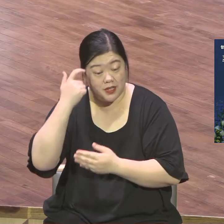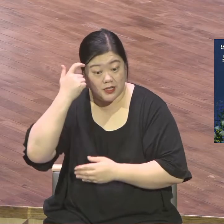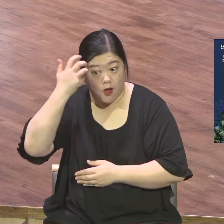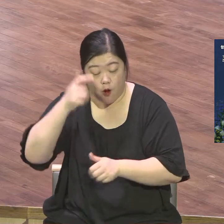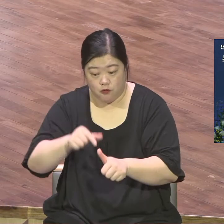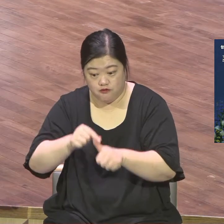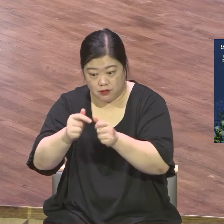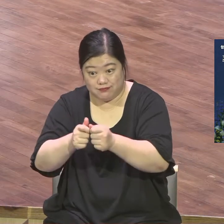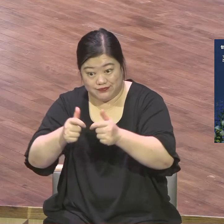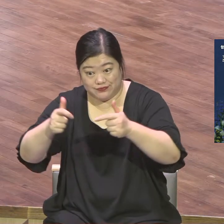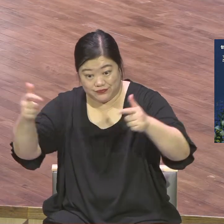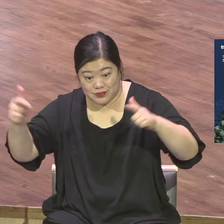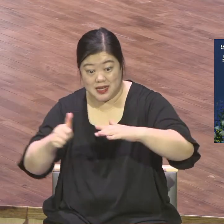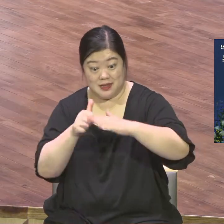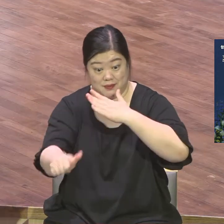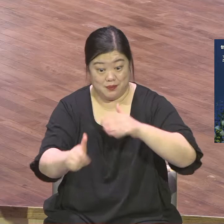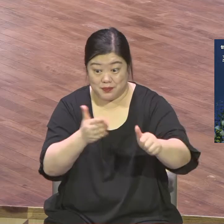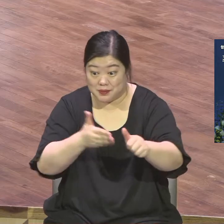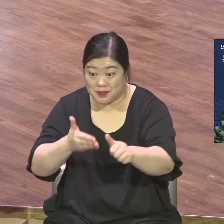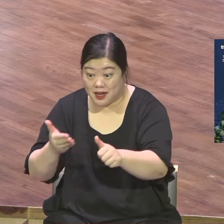되기를 제물로 축복합니다.